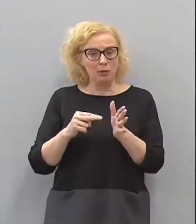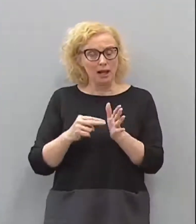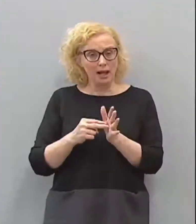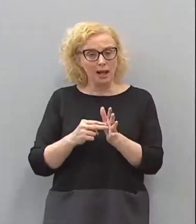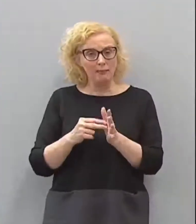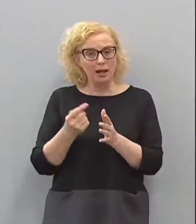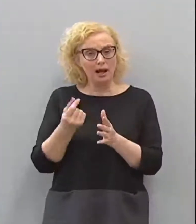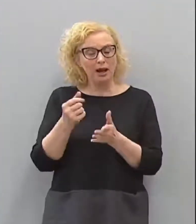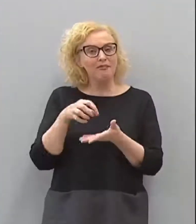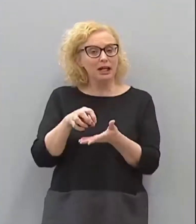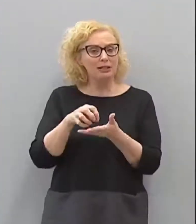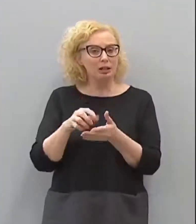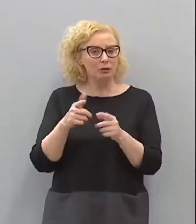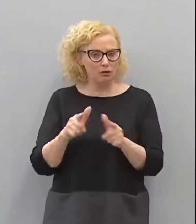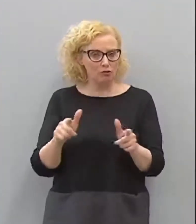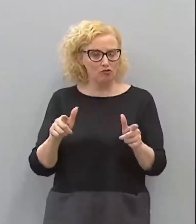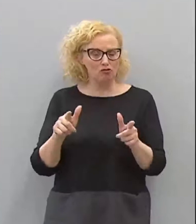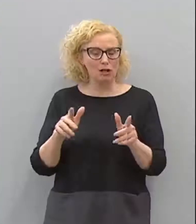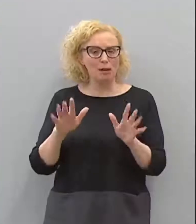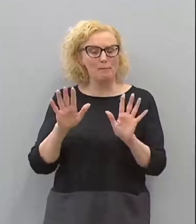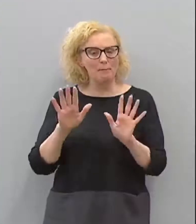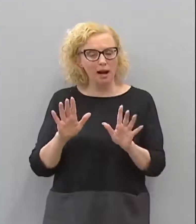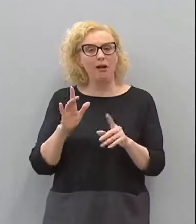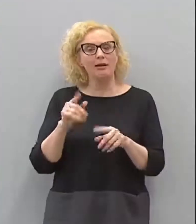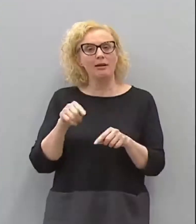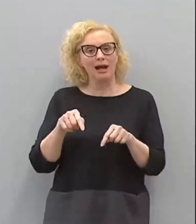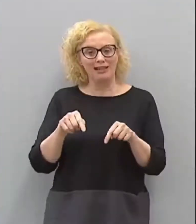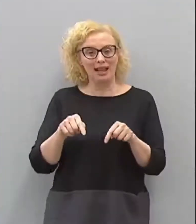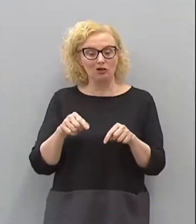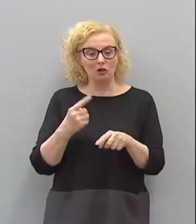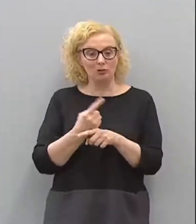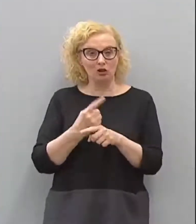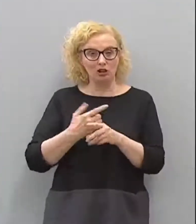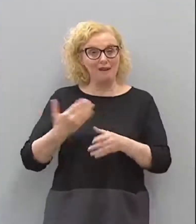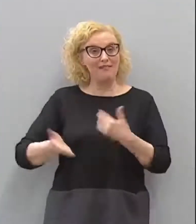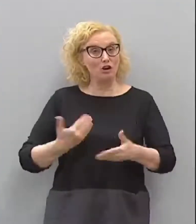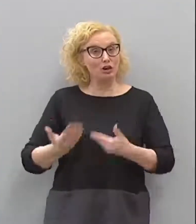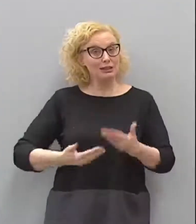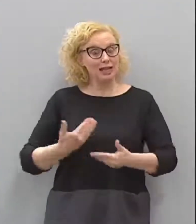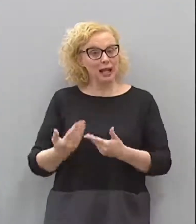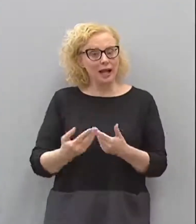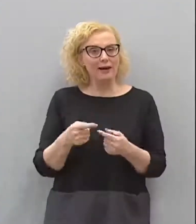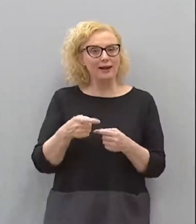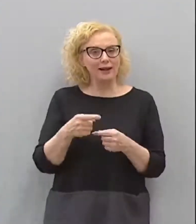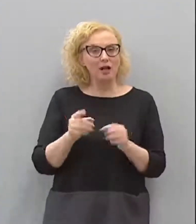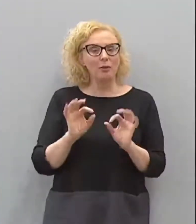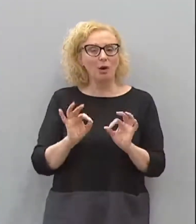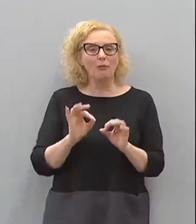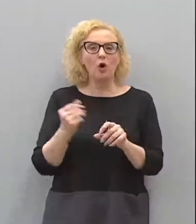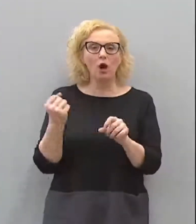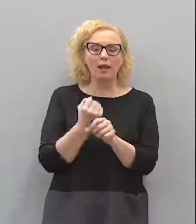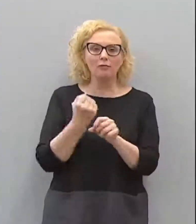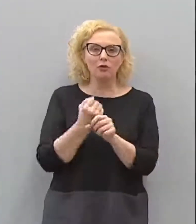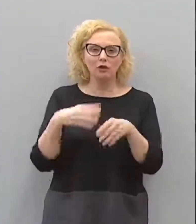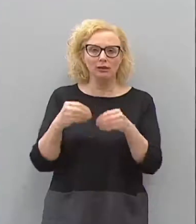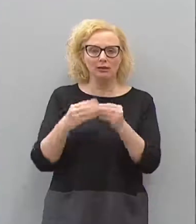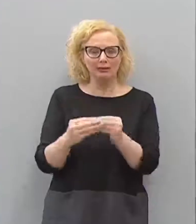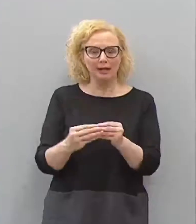finanziamento il problema è cercare di velocizzare il più possibile la messa in cantiere delle opere perché sappiamo